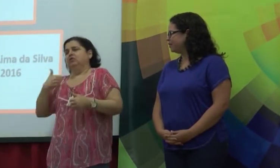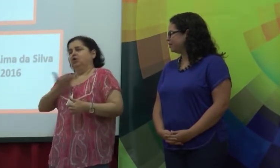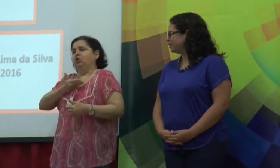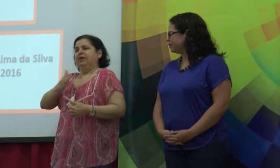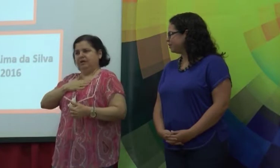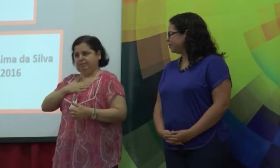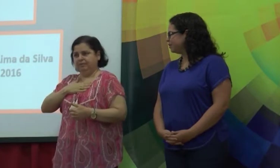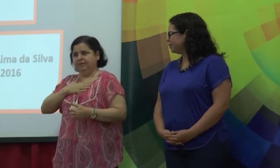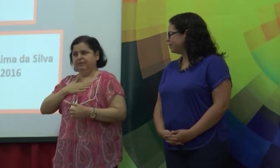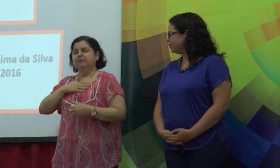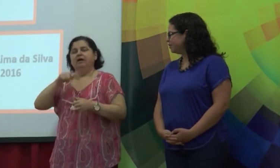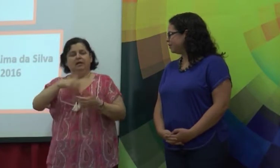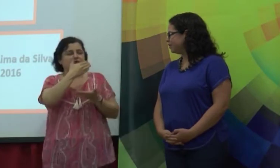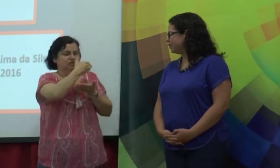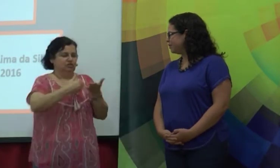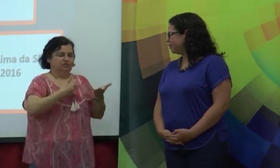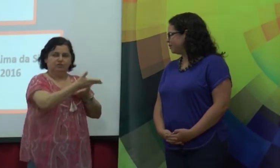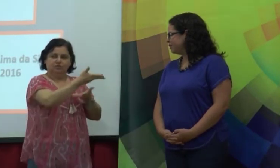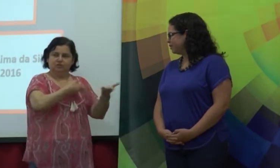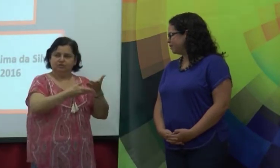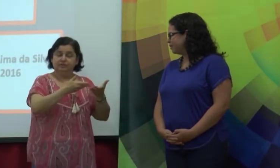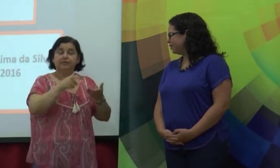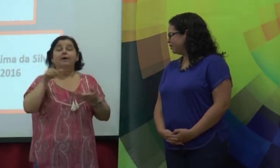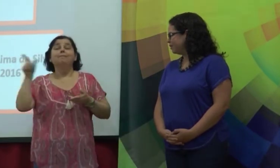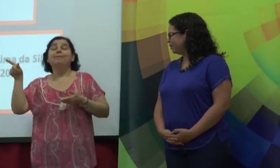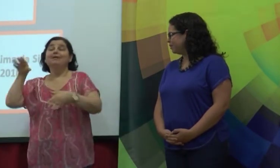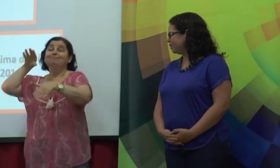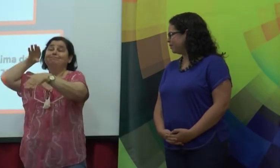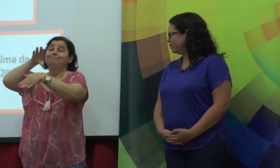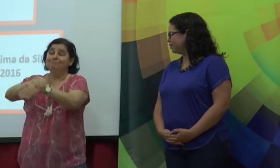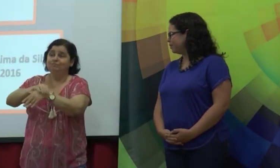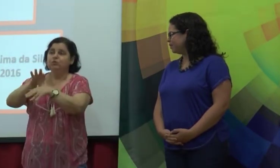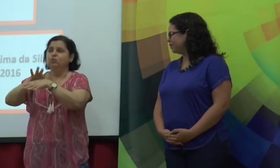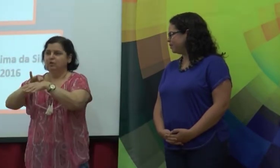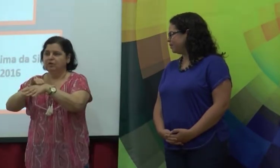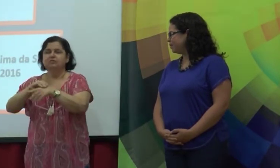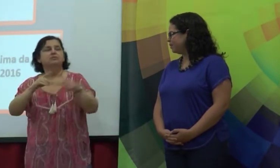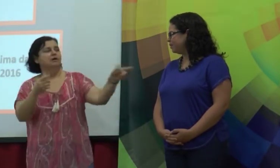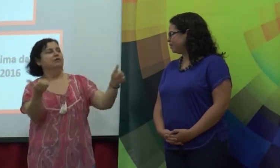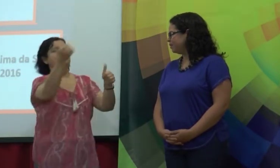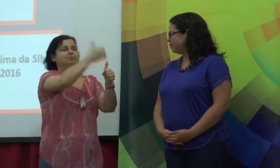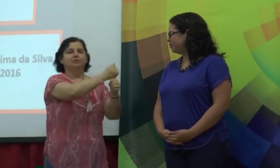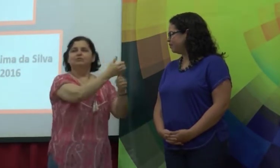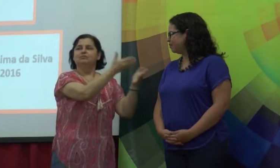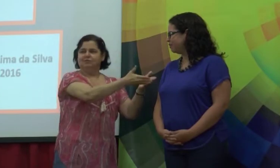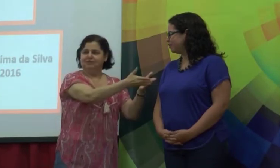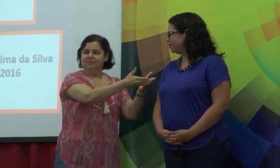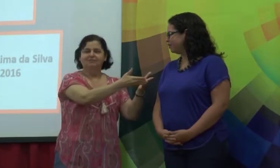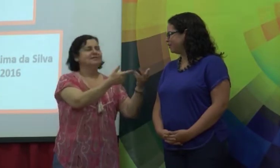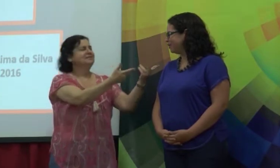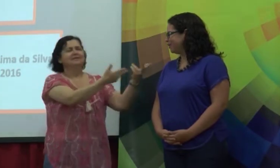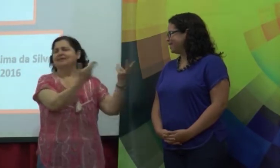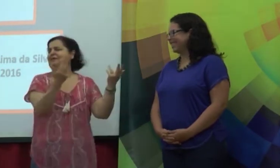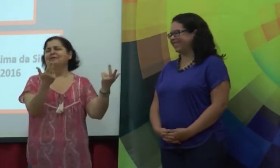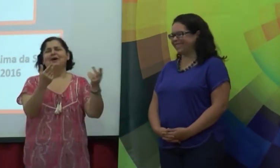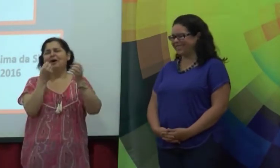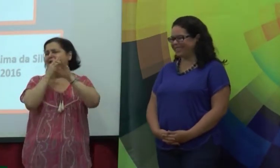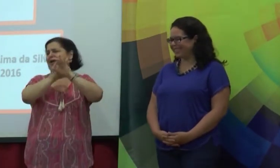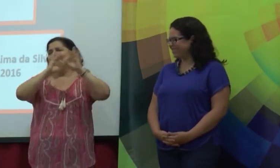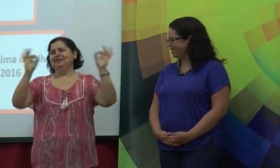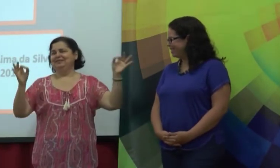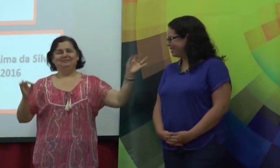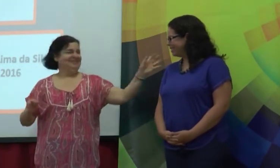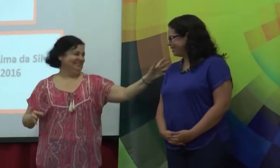Ela está substituindo uma amiga minha, que ia dividir a palestra comigo, mas ela adoeceu